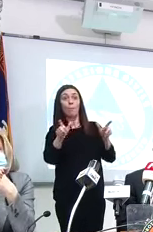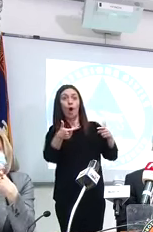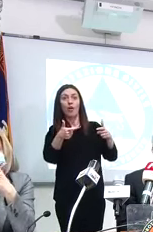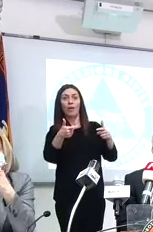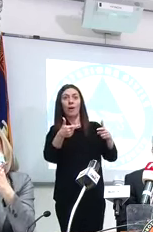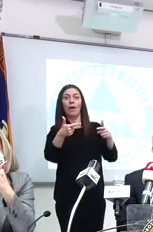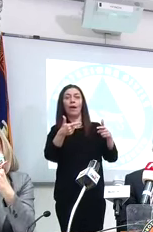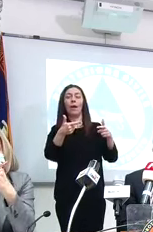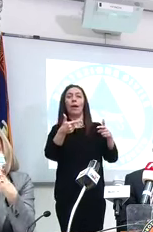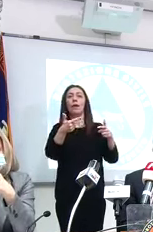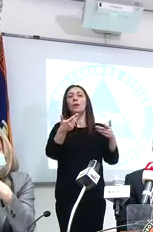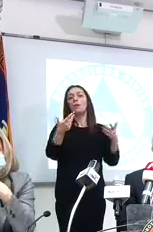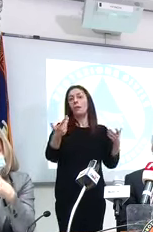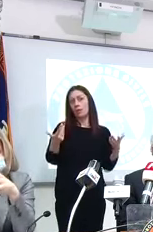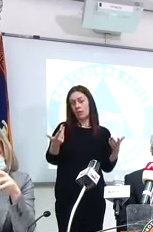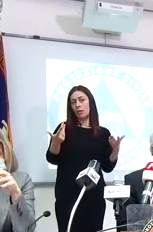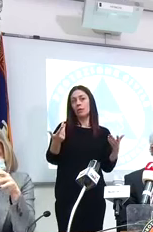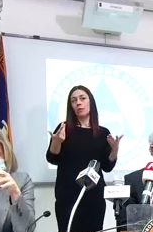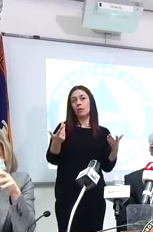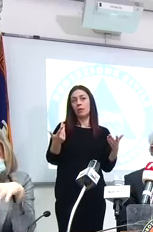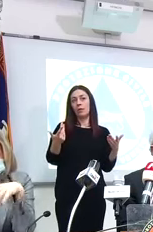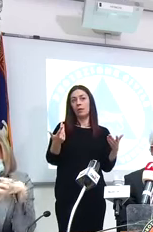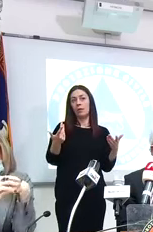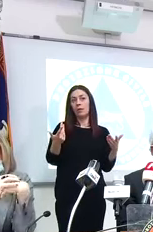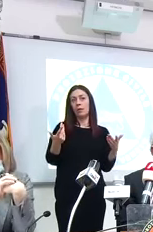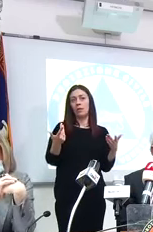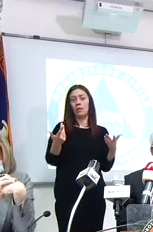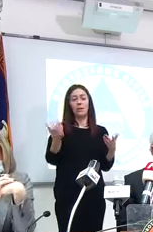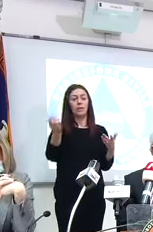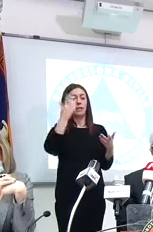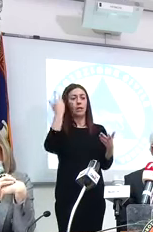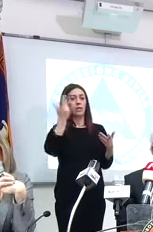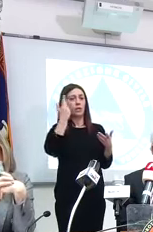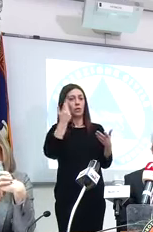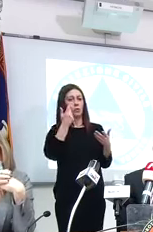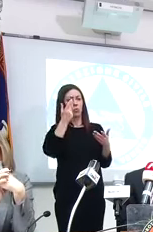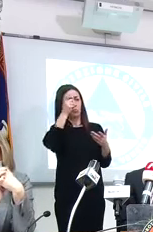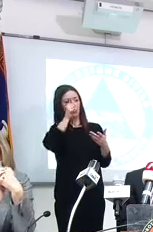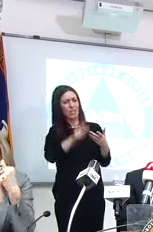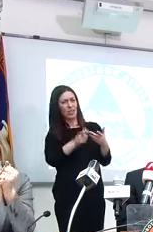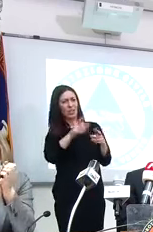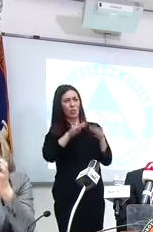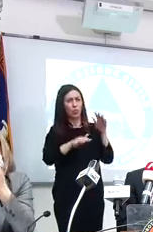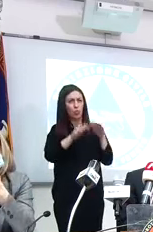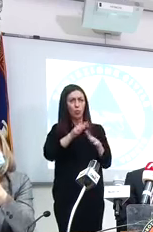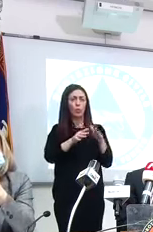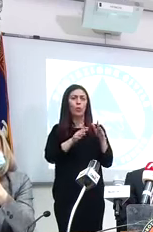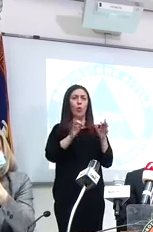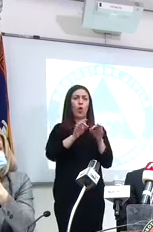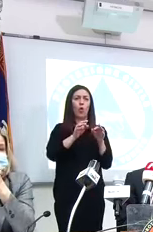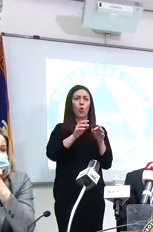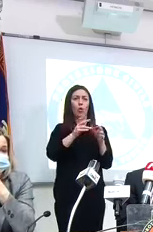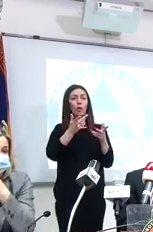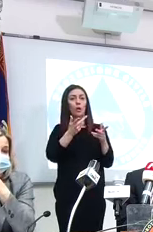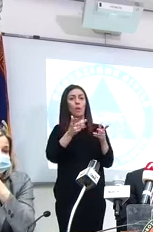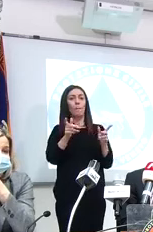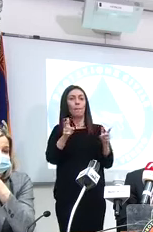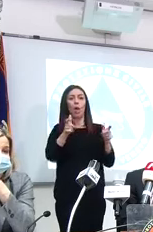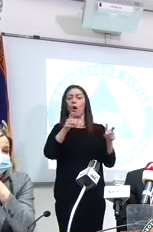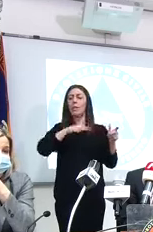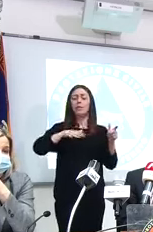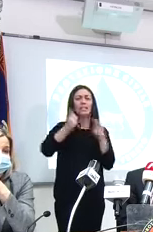disposizioni bloccando qualcuno dove si è verificato un caso sospetto. Ecco, io credo che questo sia un lavoro che